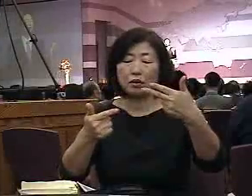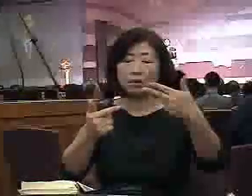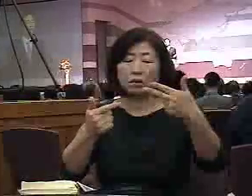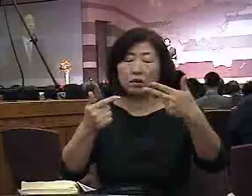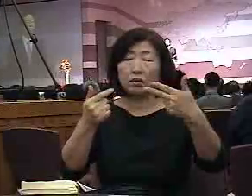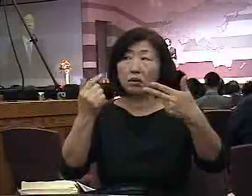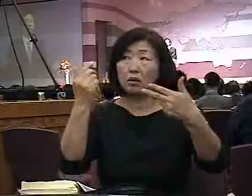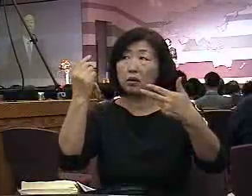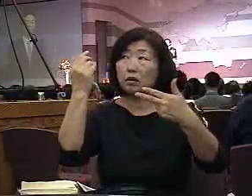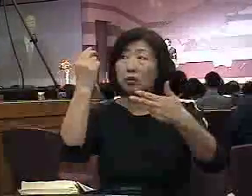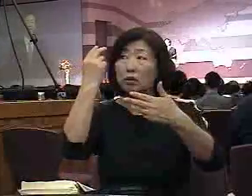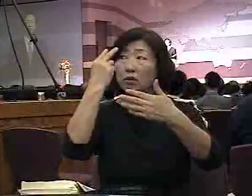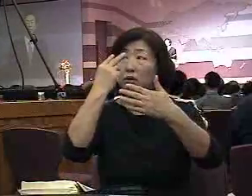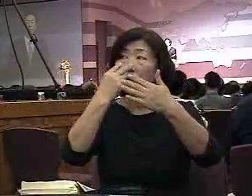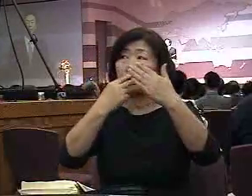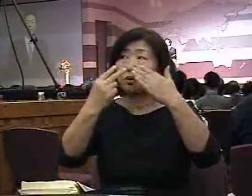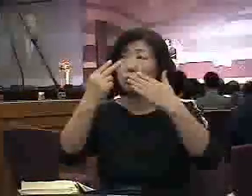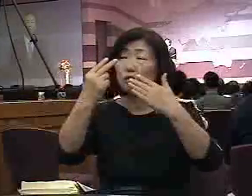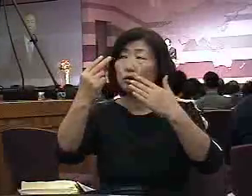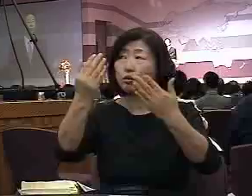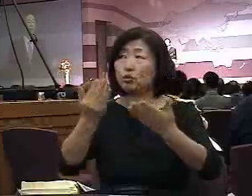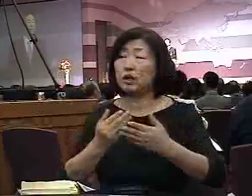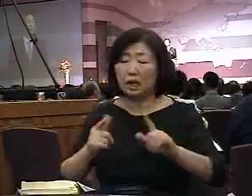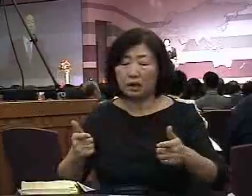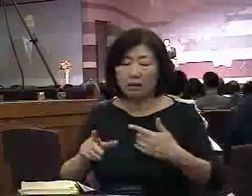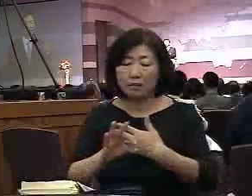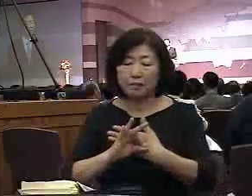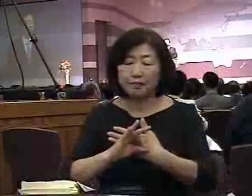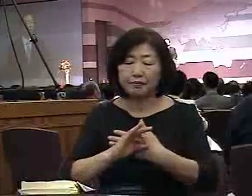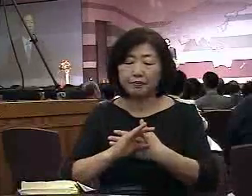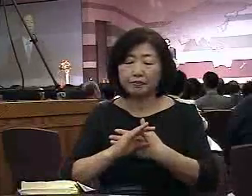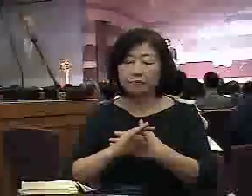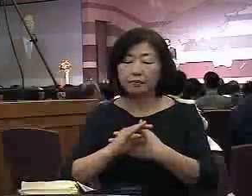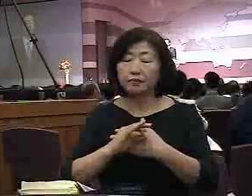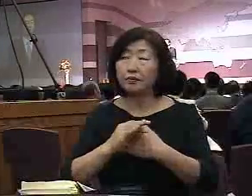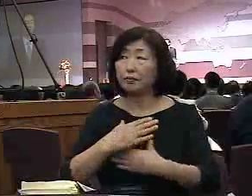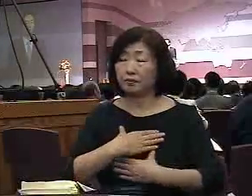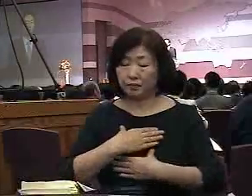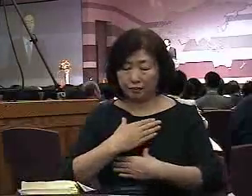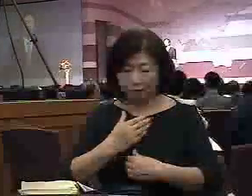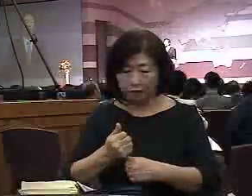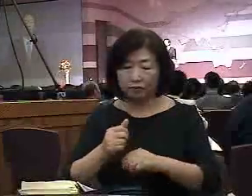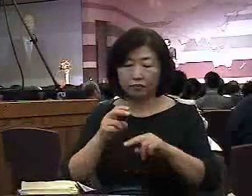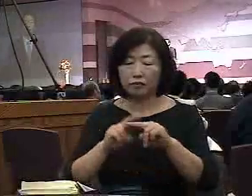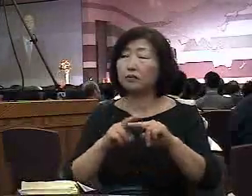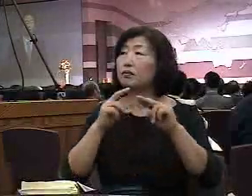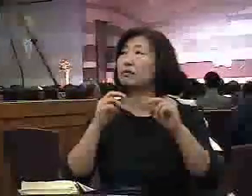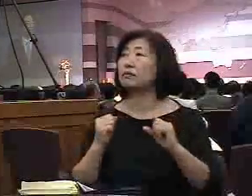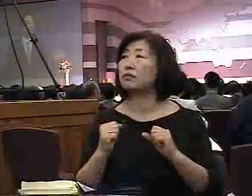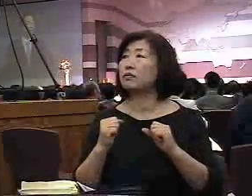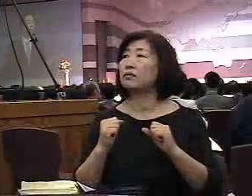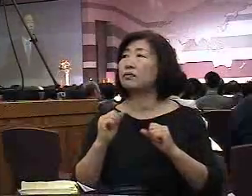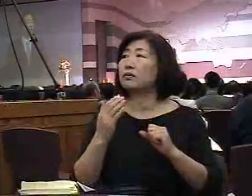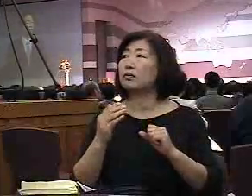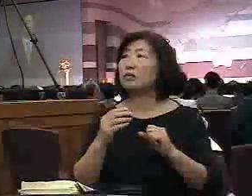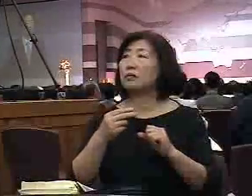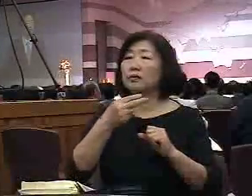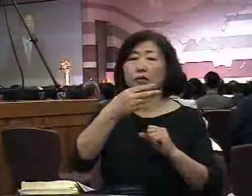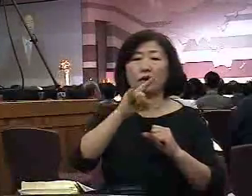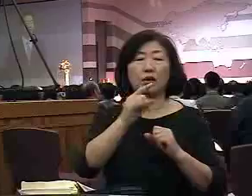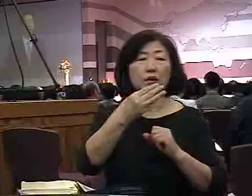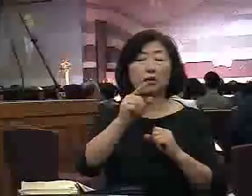10번 정도 컨펌해 주시지 않으면 안 가겠습니다. 라고 생각하고 안주를 해버린 거죠. 그래서 데라는 그 입학시험에 떨어진